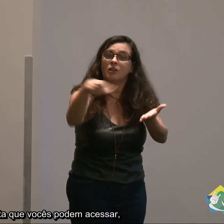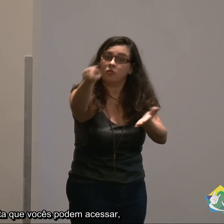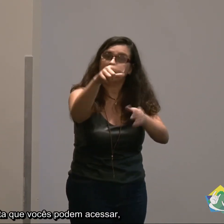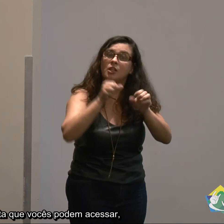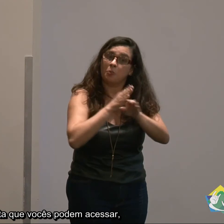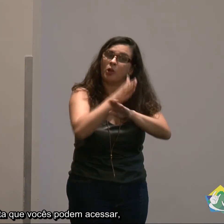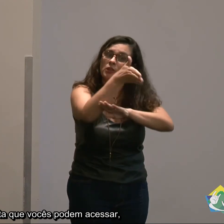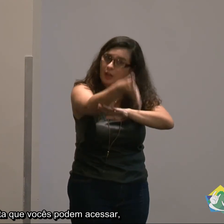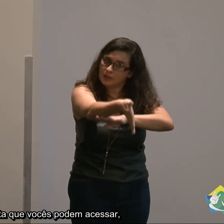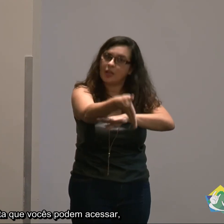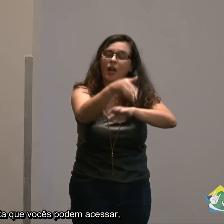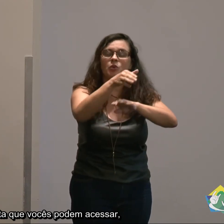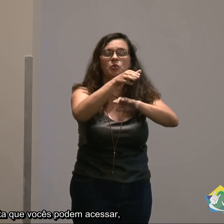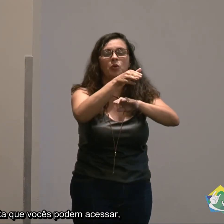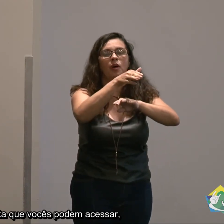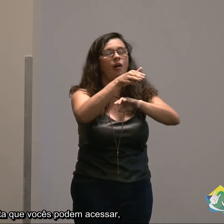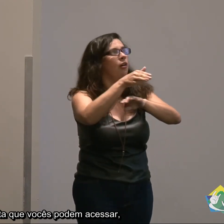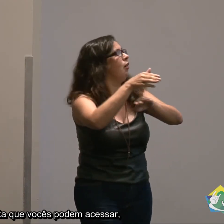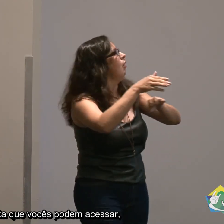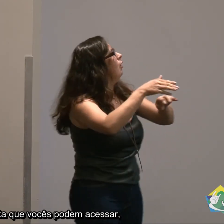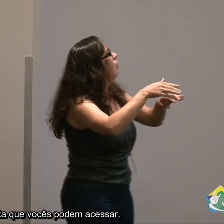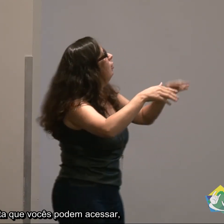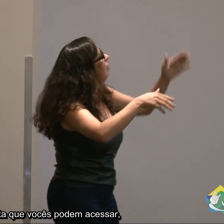artigos da revista que vocês podem acessar